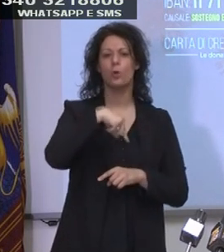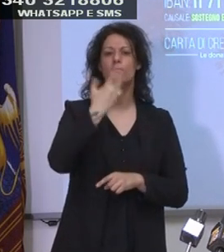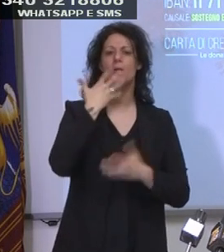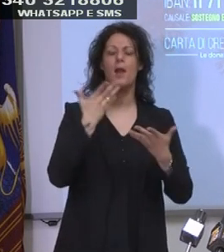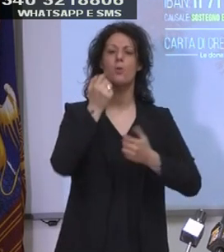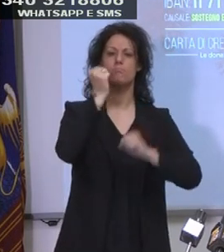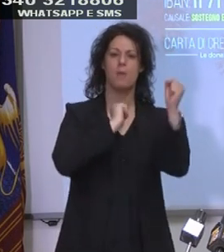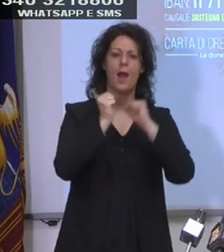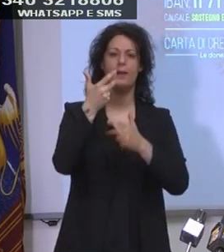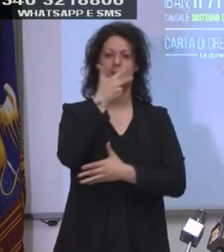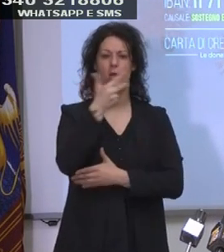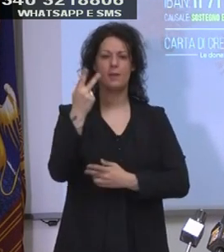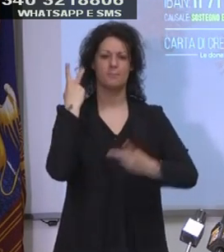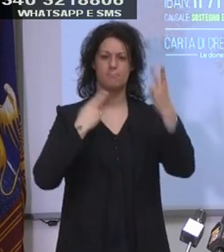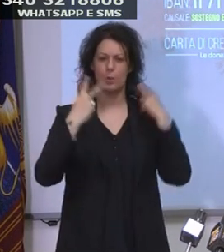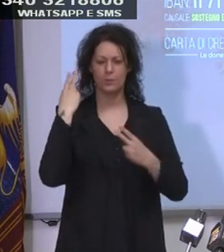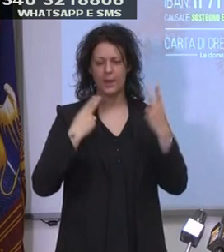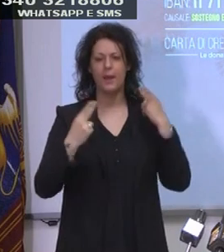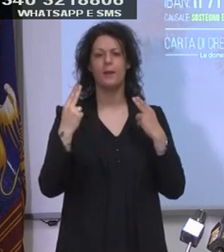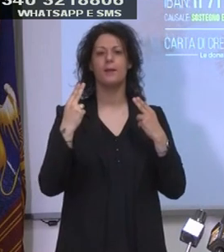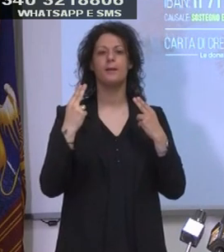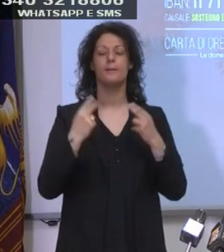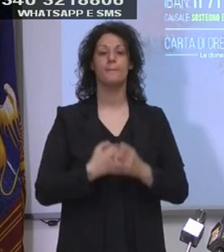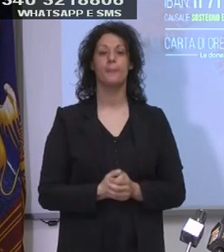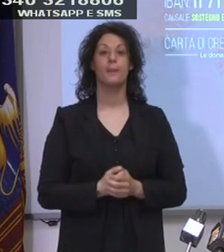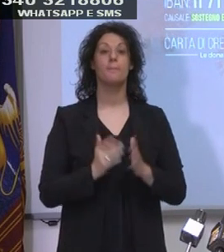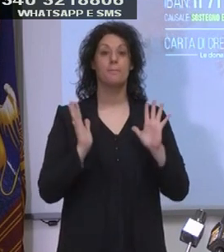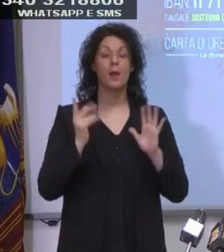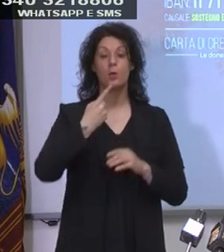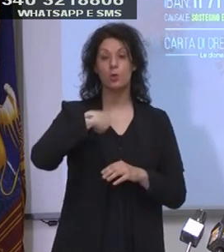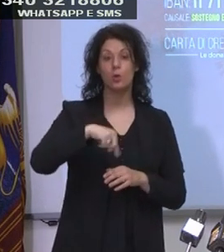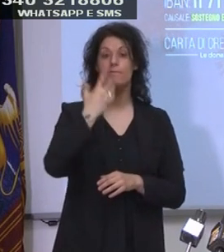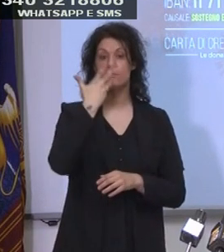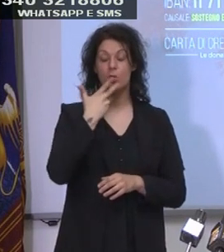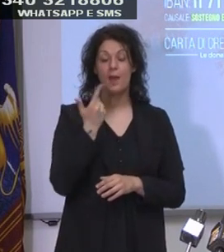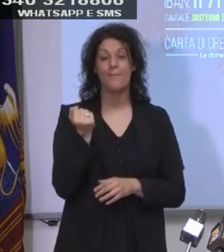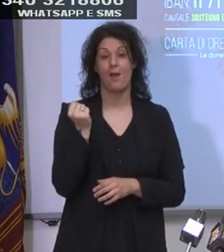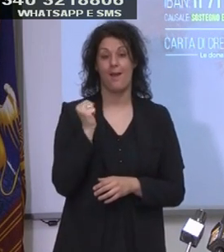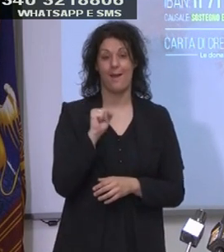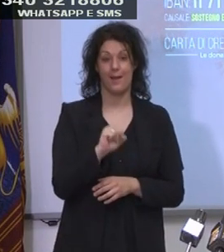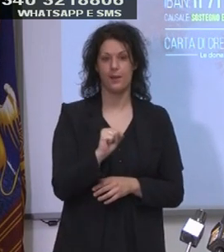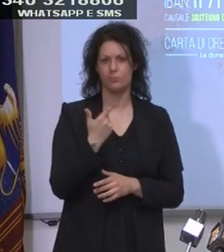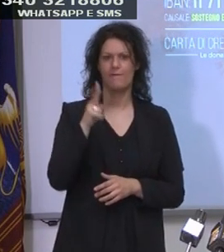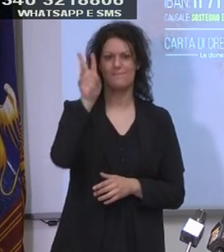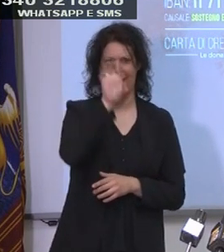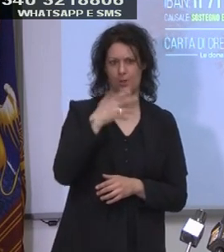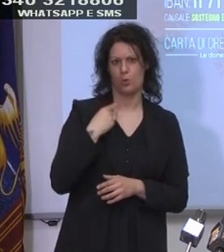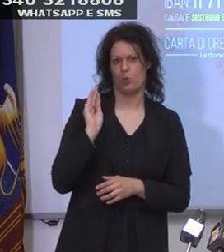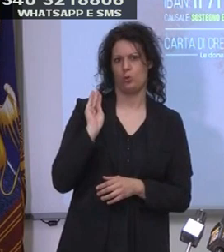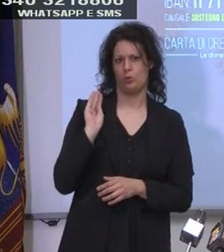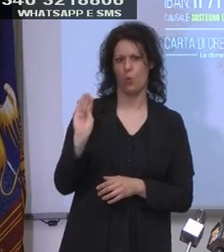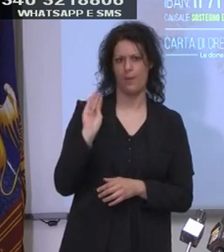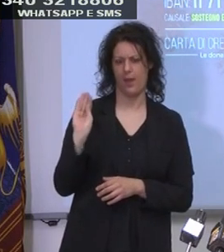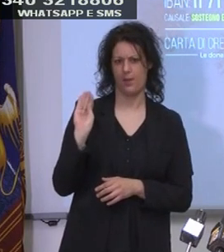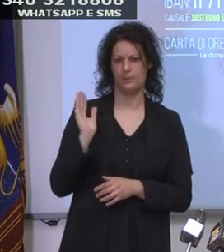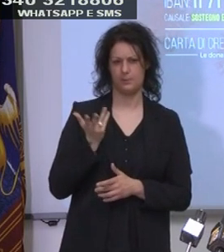ristoranti, delle parrucchiere, quindi servizi alla persona. Però noi chiediamo anche che sì, come Veneto chiederemo, e